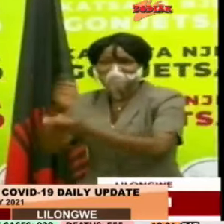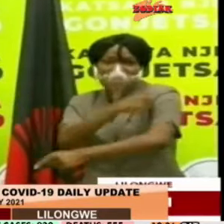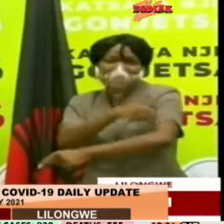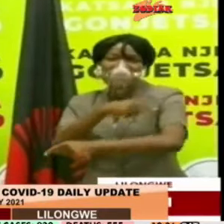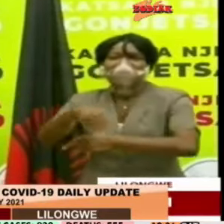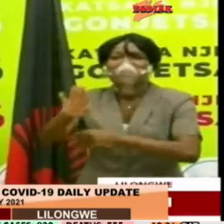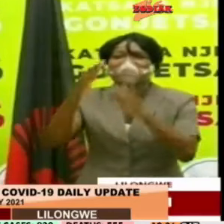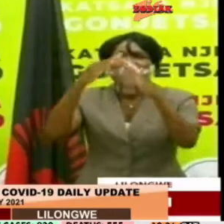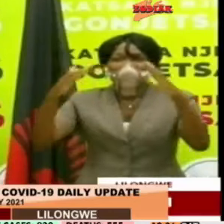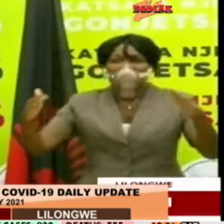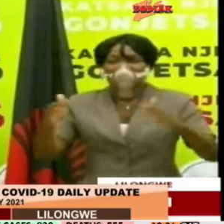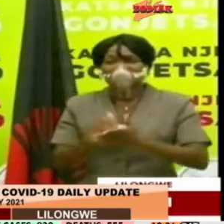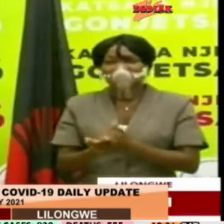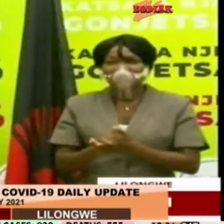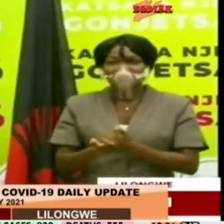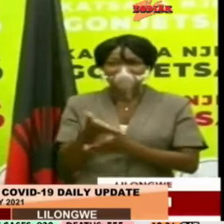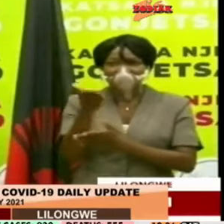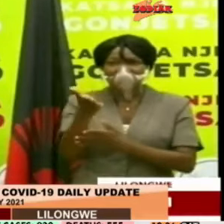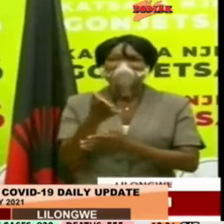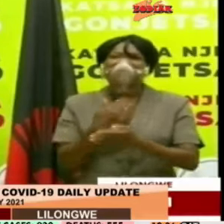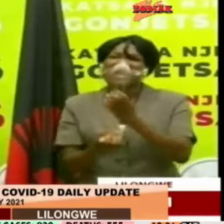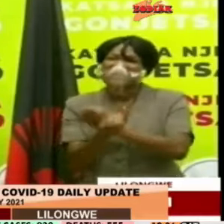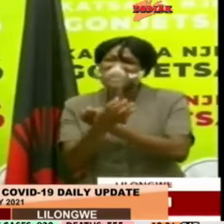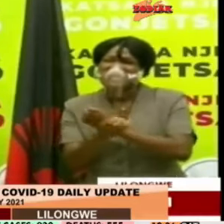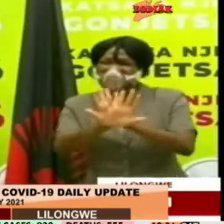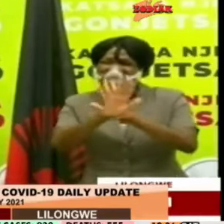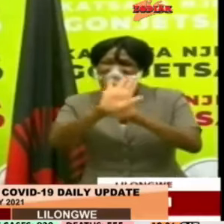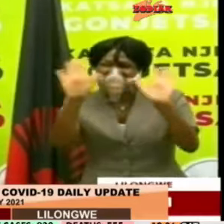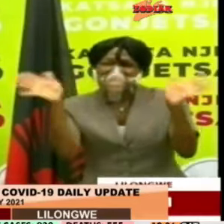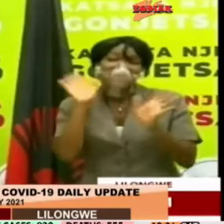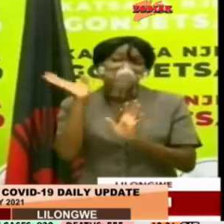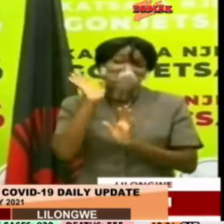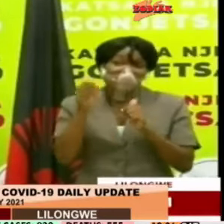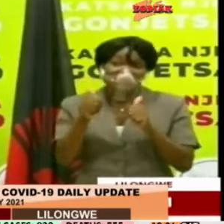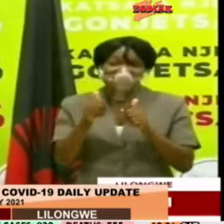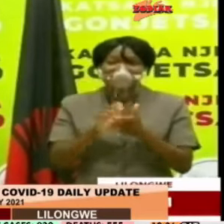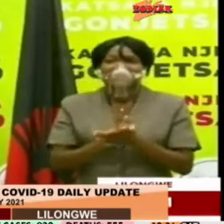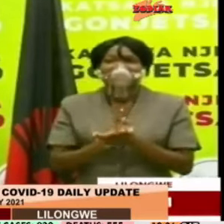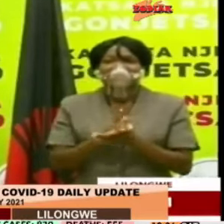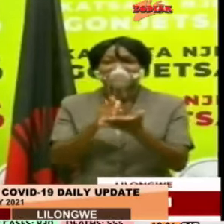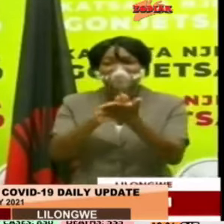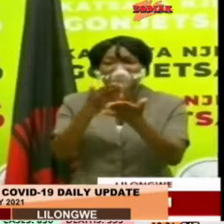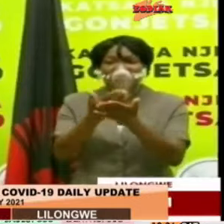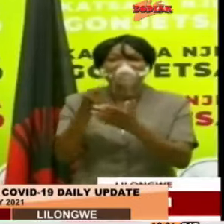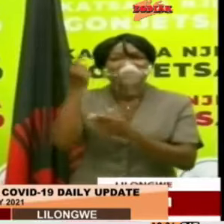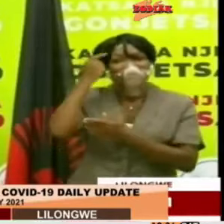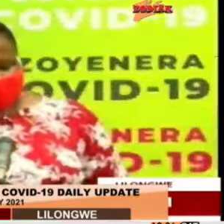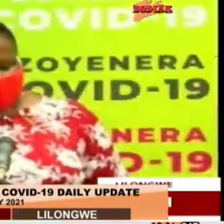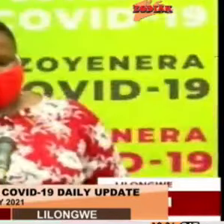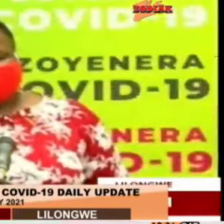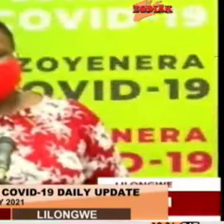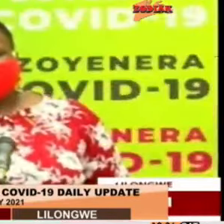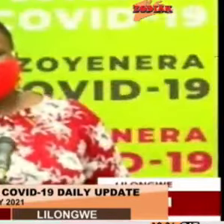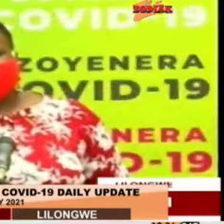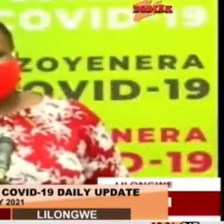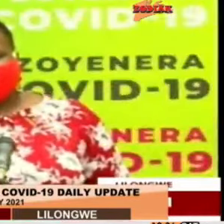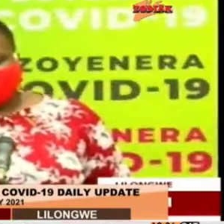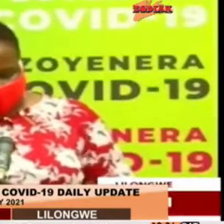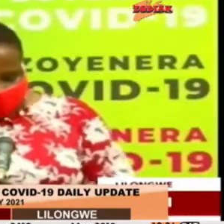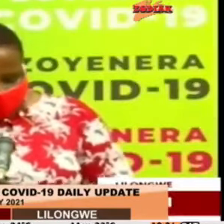pamene pani mafuna ndikhazikikepo kwa basi kuti pali anthu ambiri amene achitabe mantha amalawi